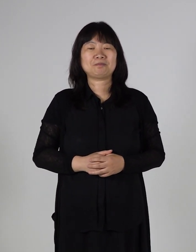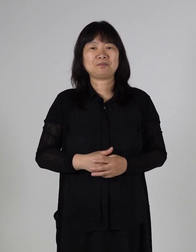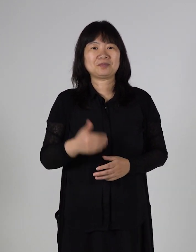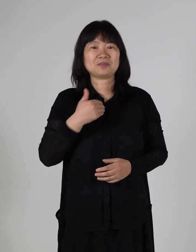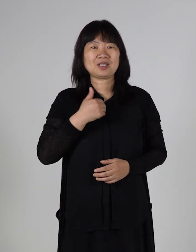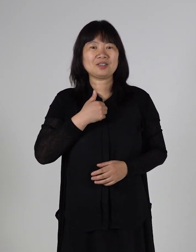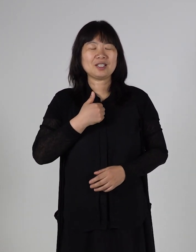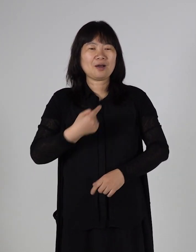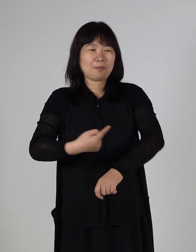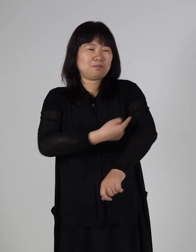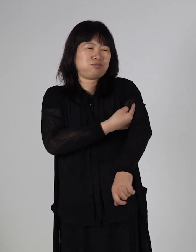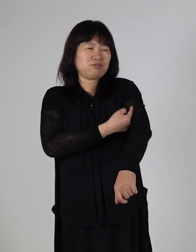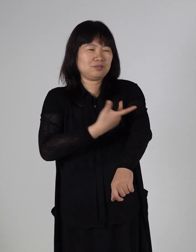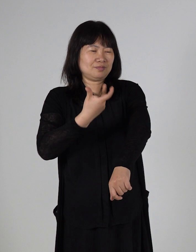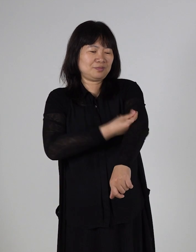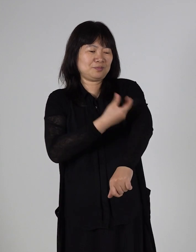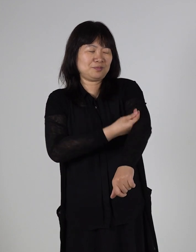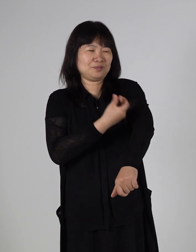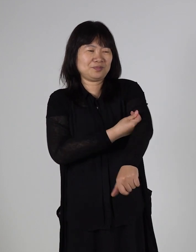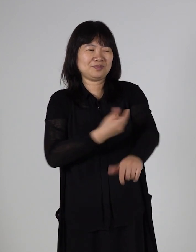저는 백신만 맞으면